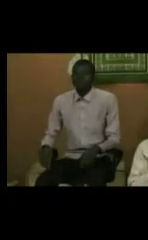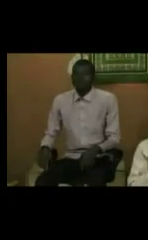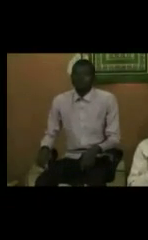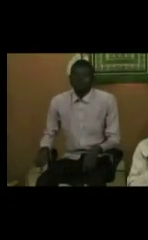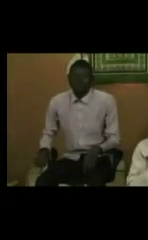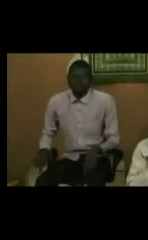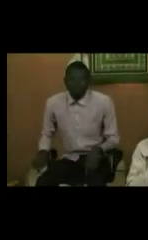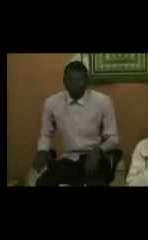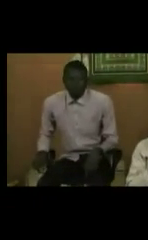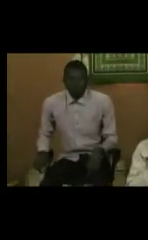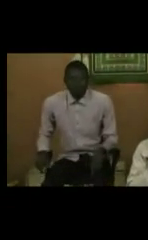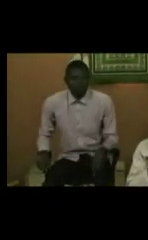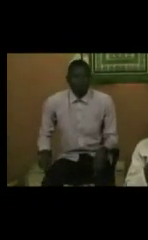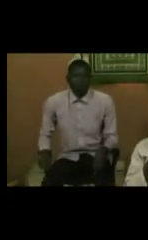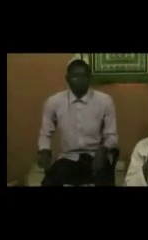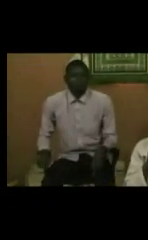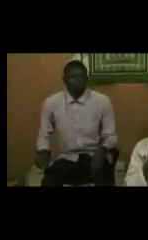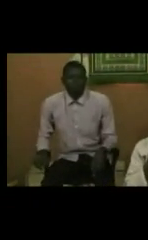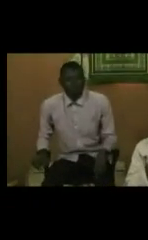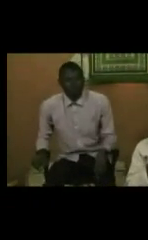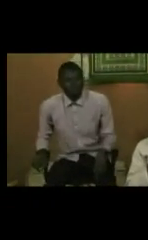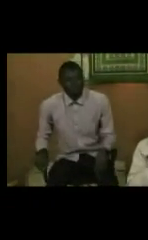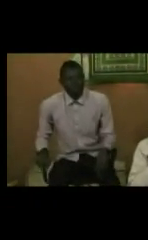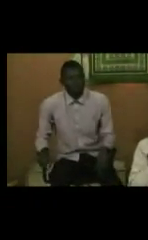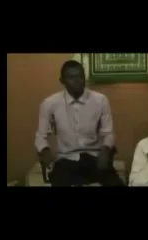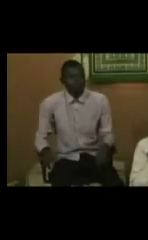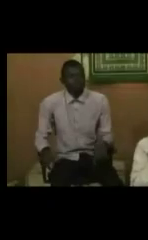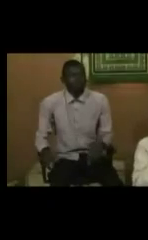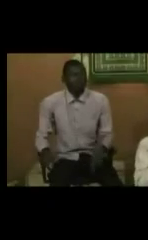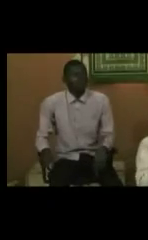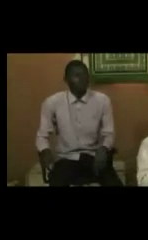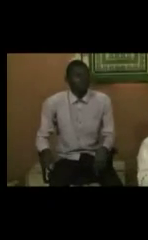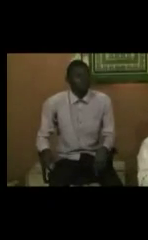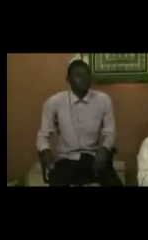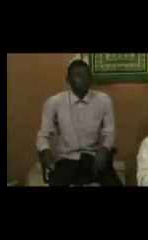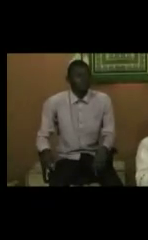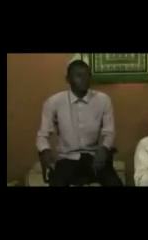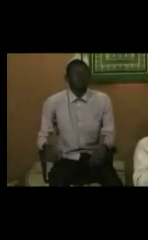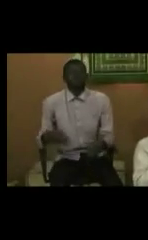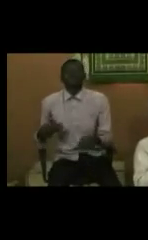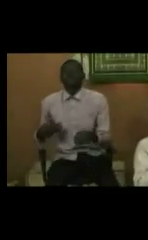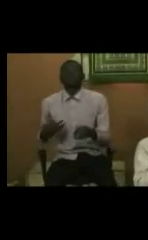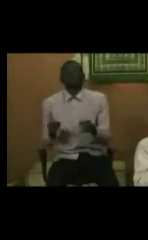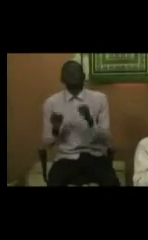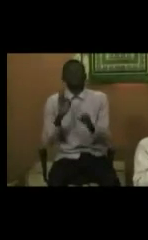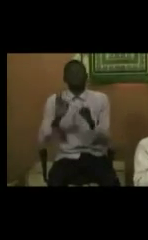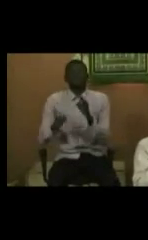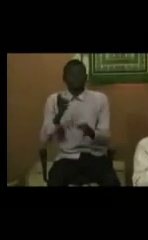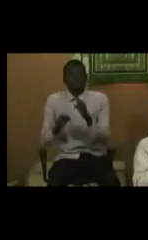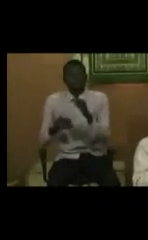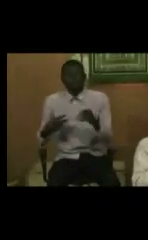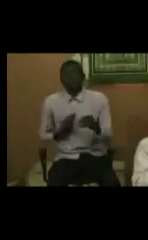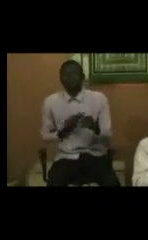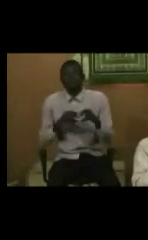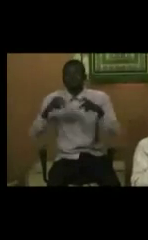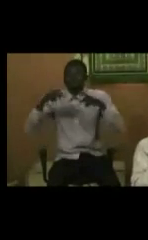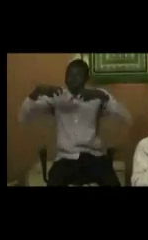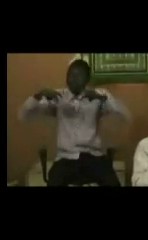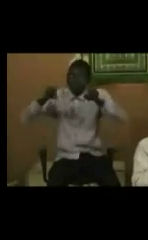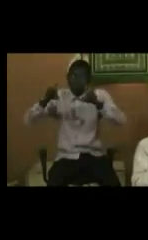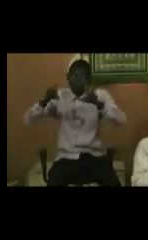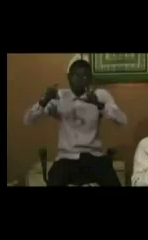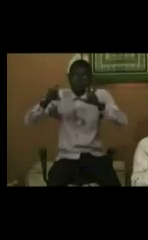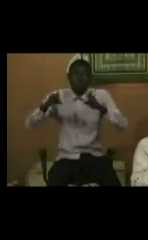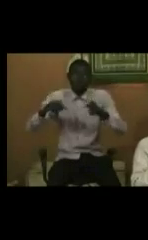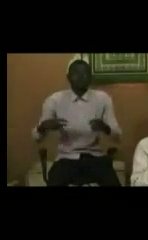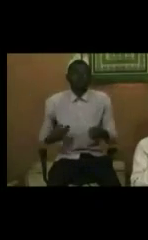so ohun to han nu aya yin niyan pe aja si pe ta ba se rin ajo se o ba ti si ipaya pe ni ke ni le